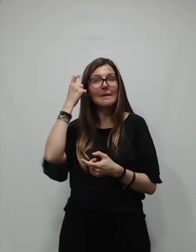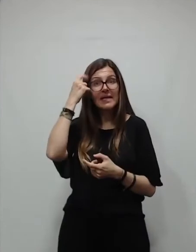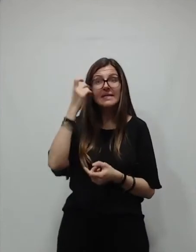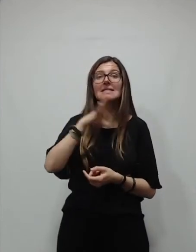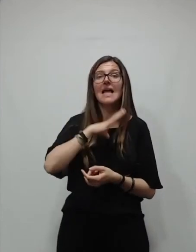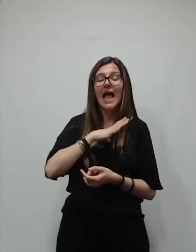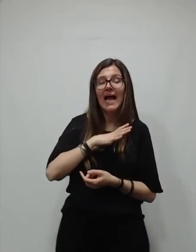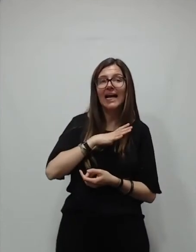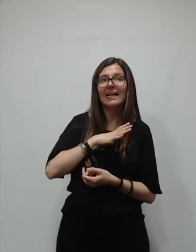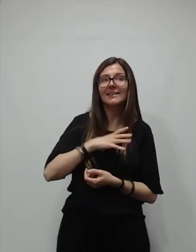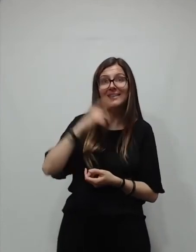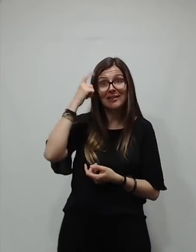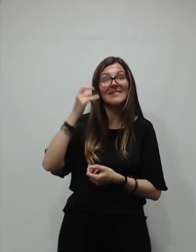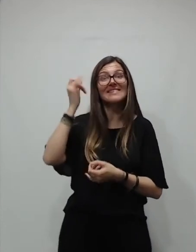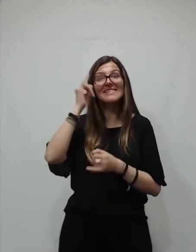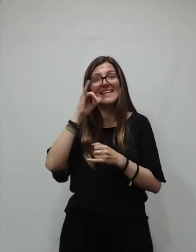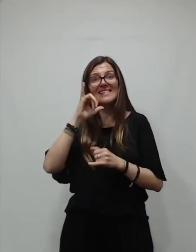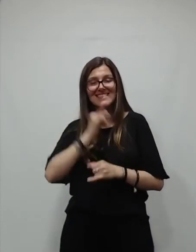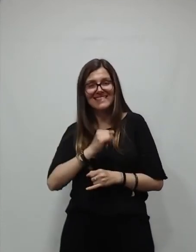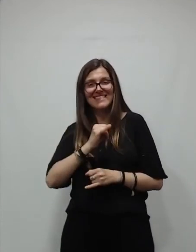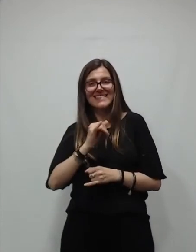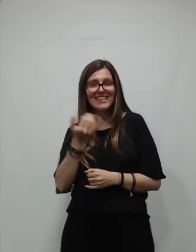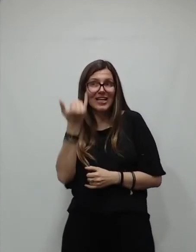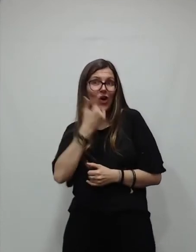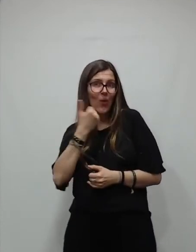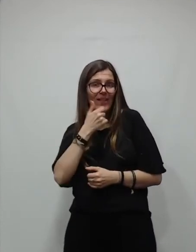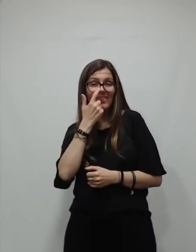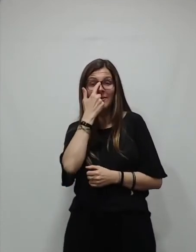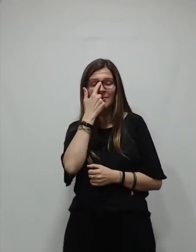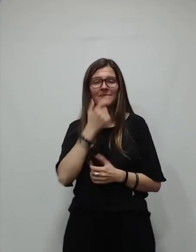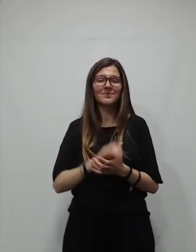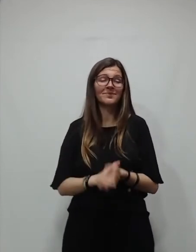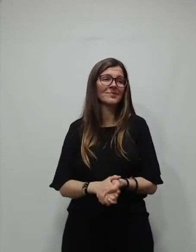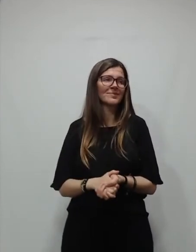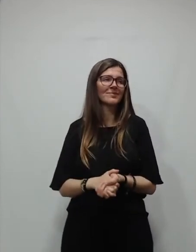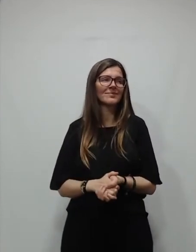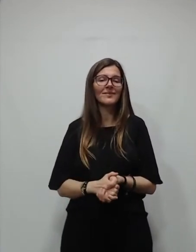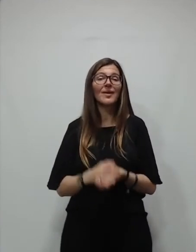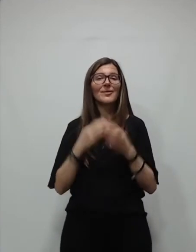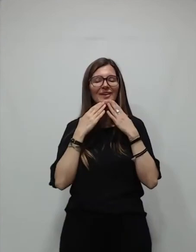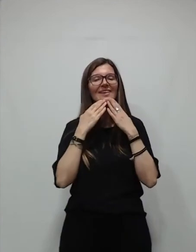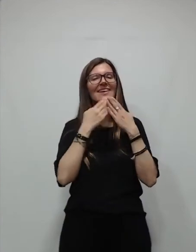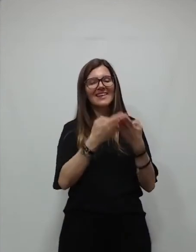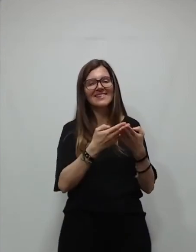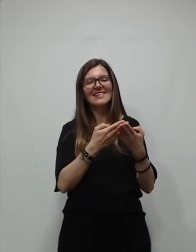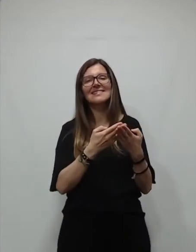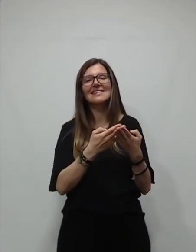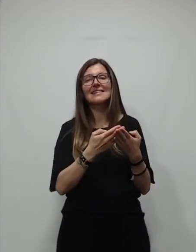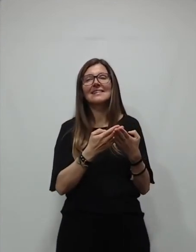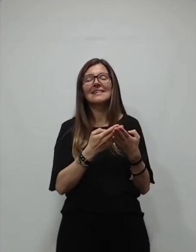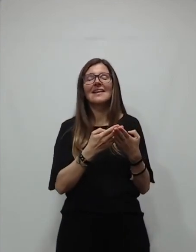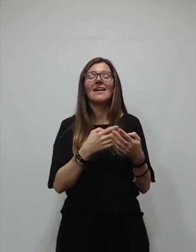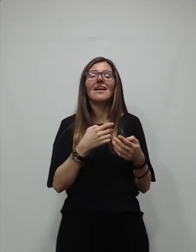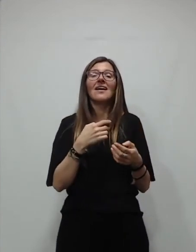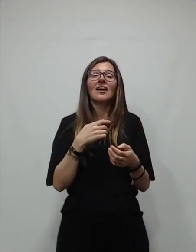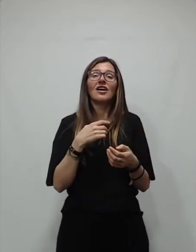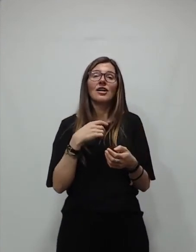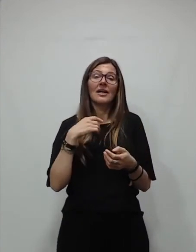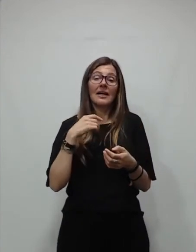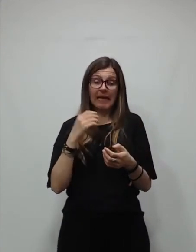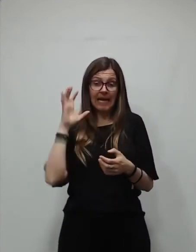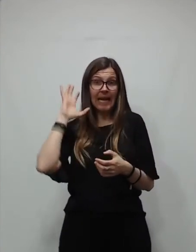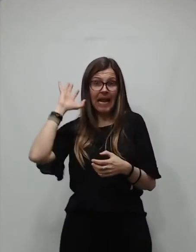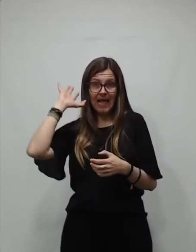¿cómo ha sido, no? ¿Cómo ha sido tu vida? Bueno, nosotros, perdón, gracias, Carla. Bueno, Radio Pilar de Voz, sosteniendo